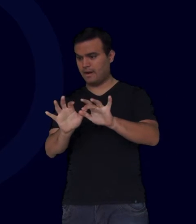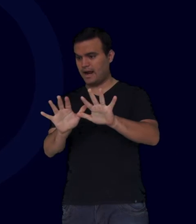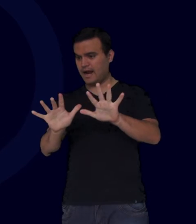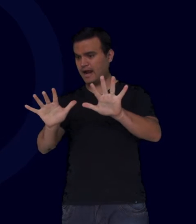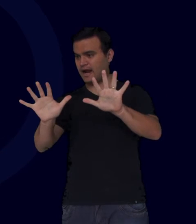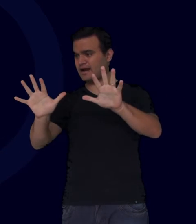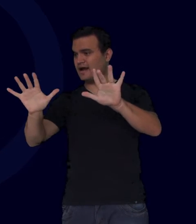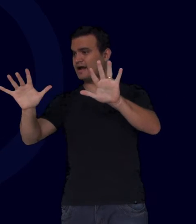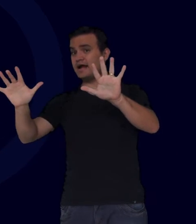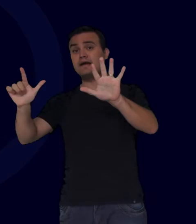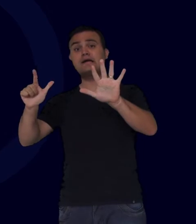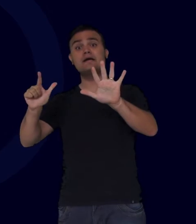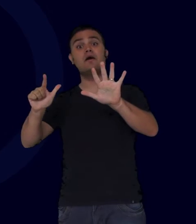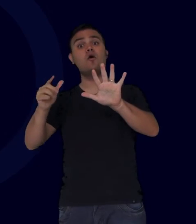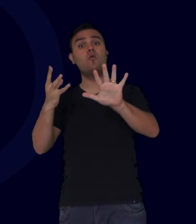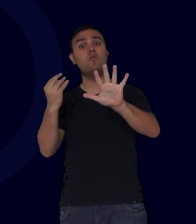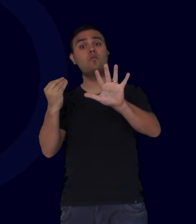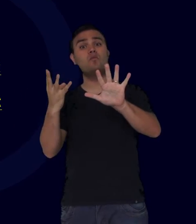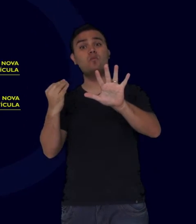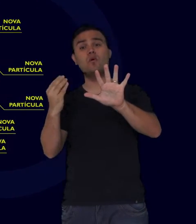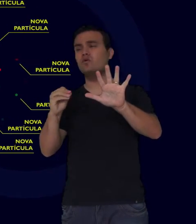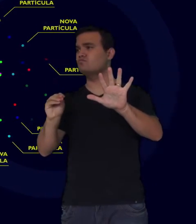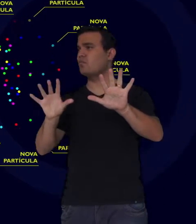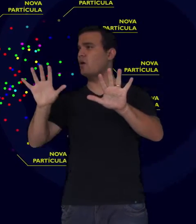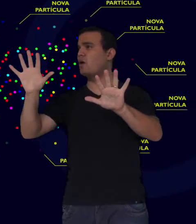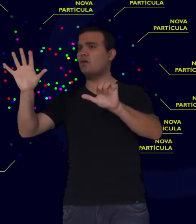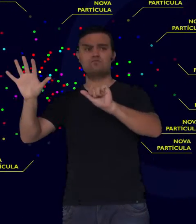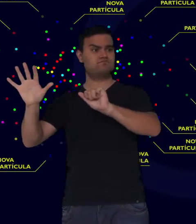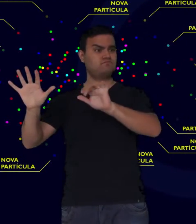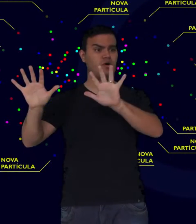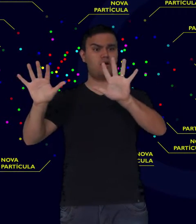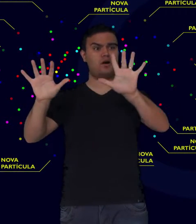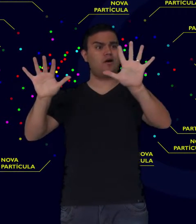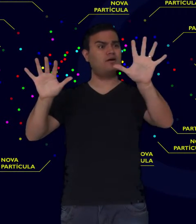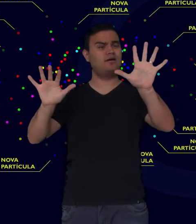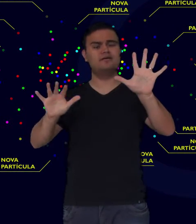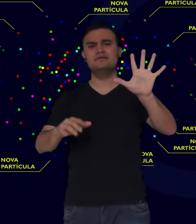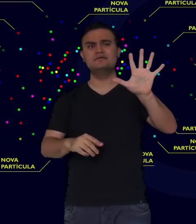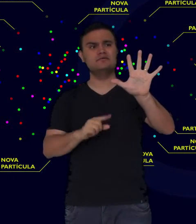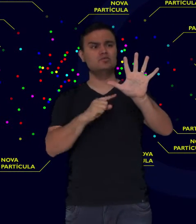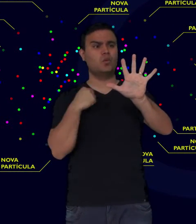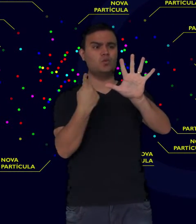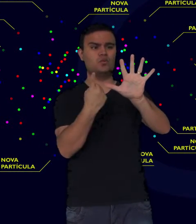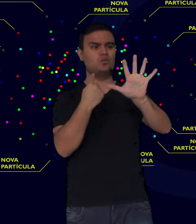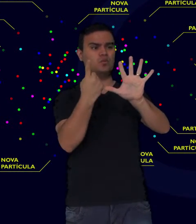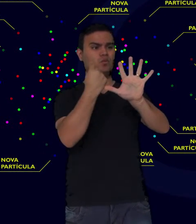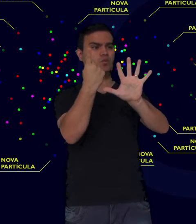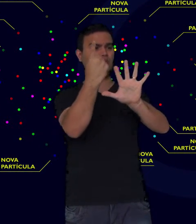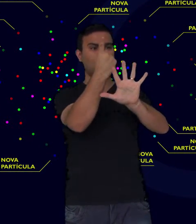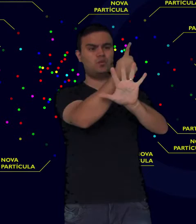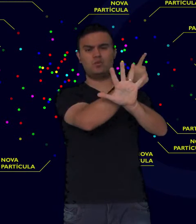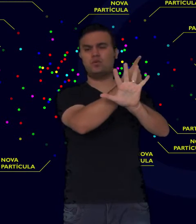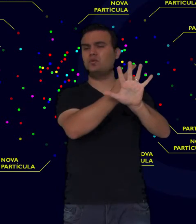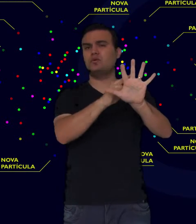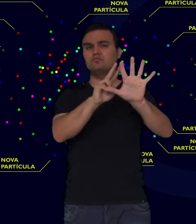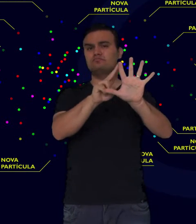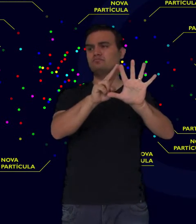mais partículas elementares eram criadas. No início dos anos 60, já conhecíamos centenas de partículas